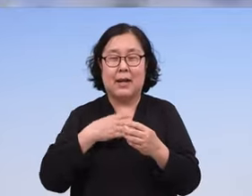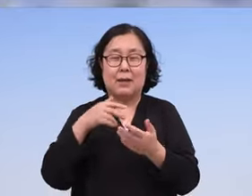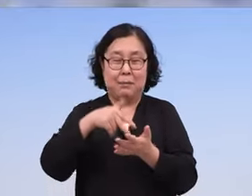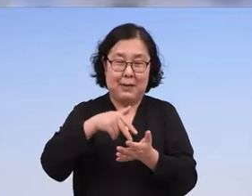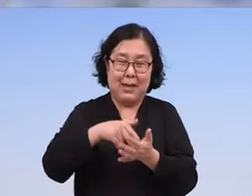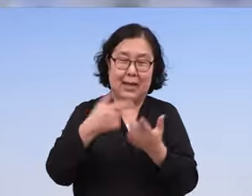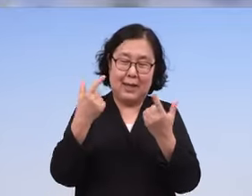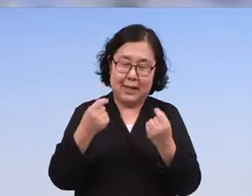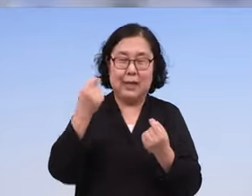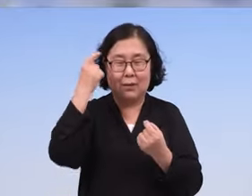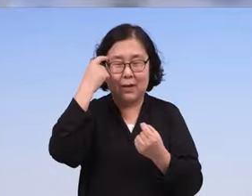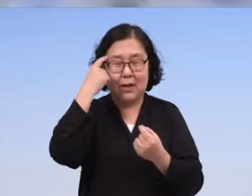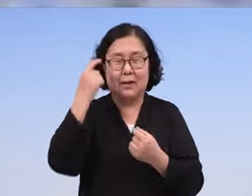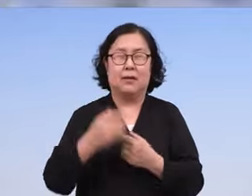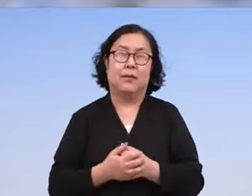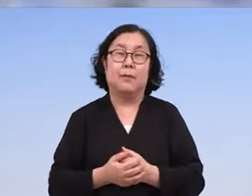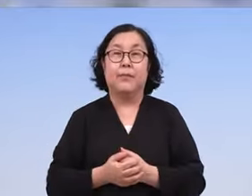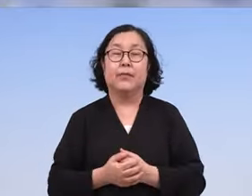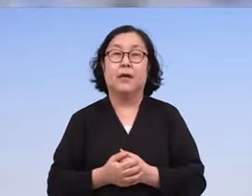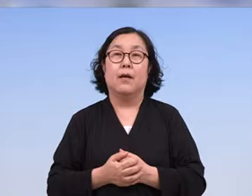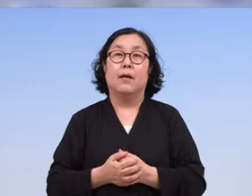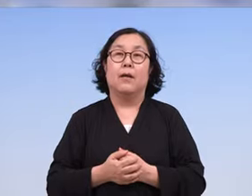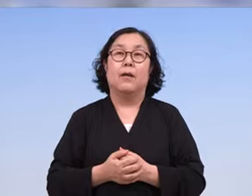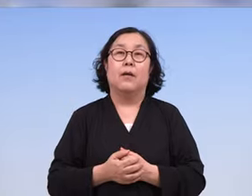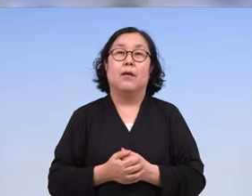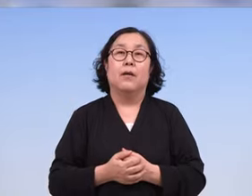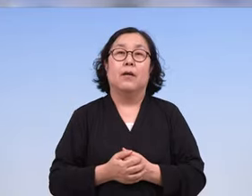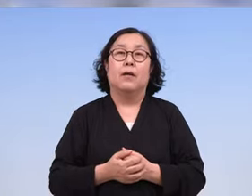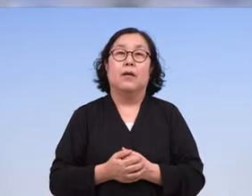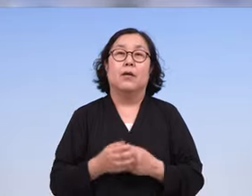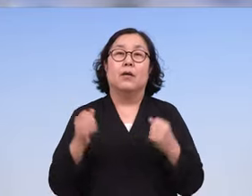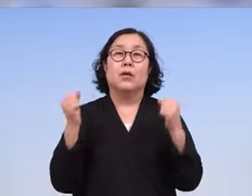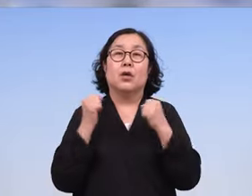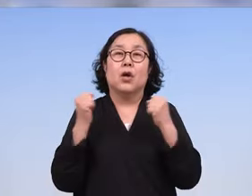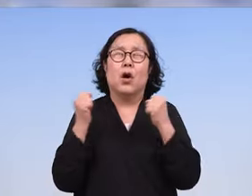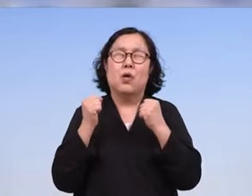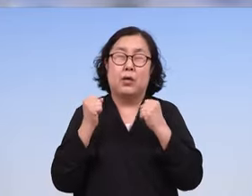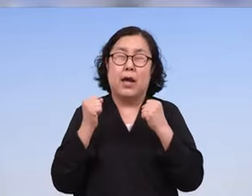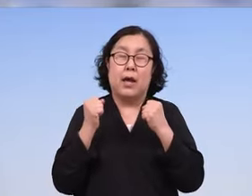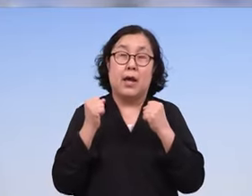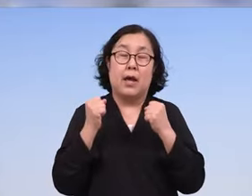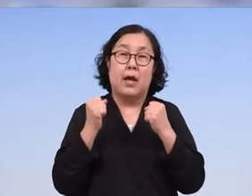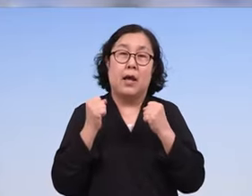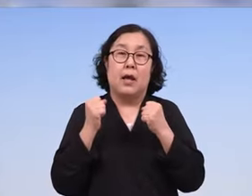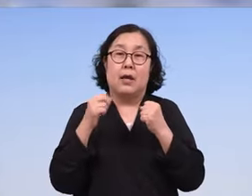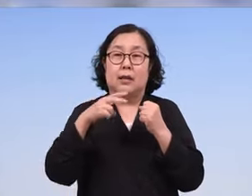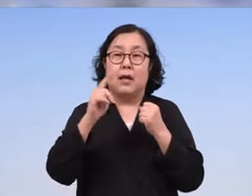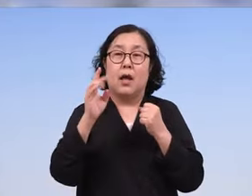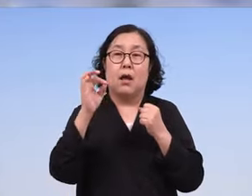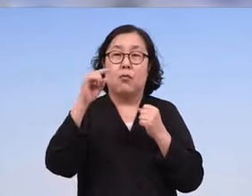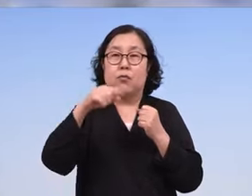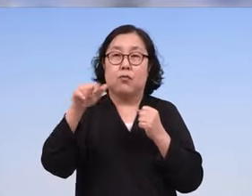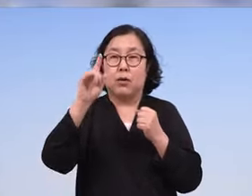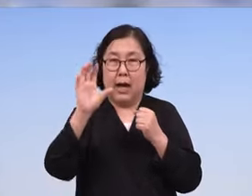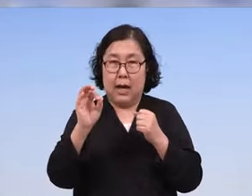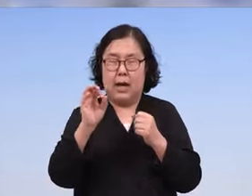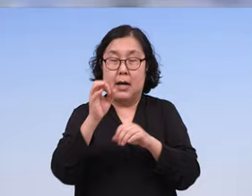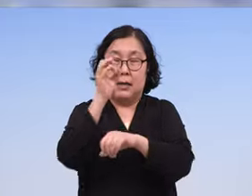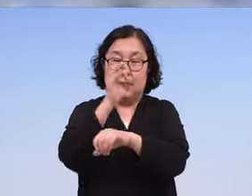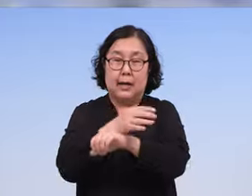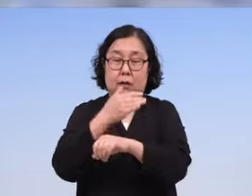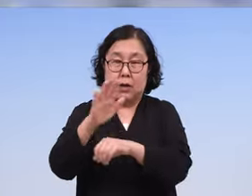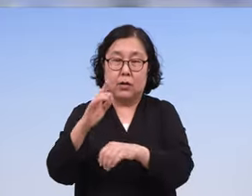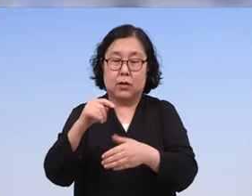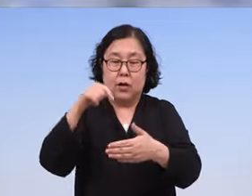그러고 나왔으니까. 오늘 여러분, 겨울에 새우깡 사러 나간 제 복장과 같은 인생으로 사시는 분,